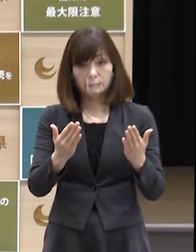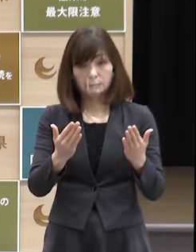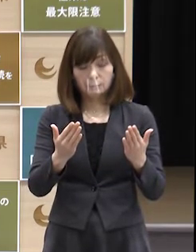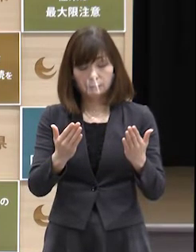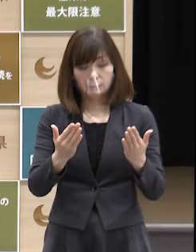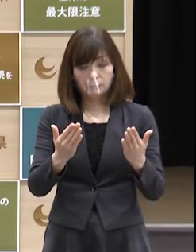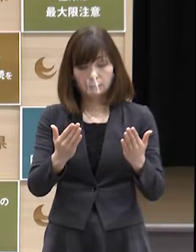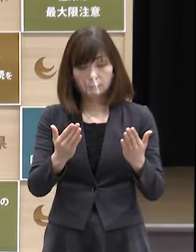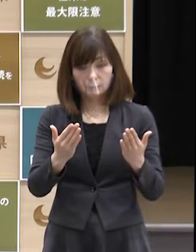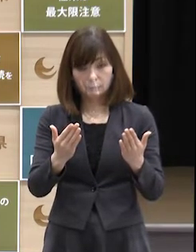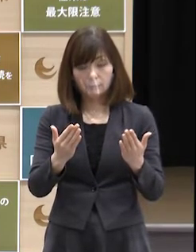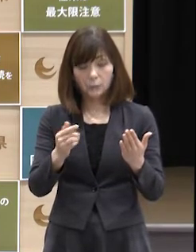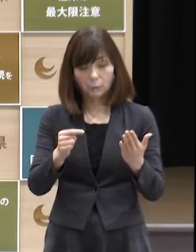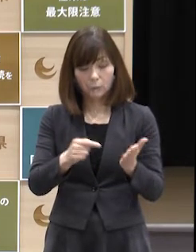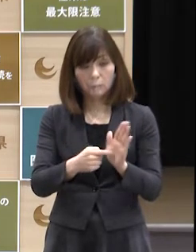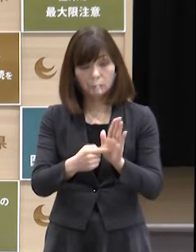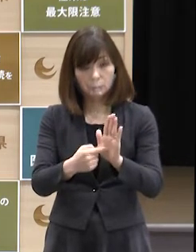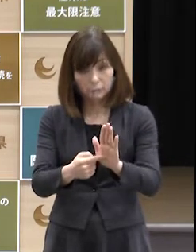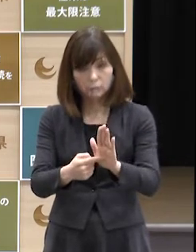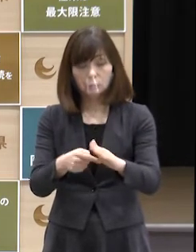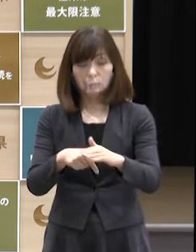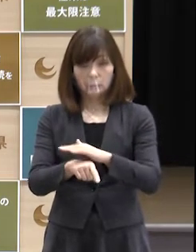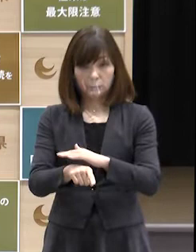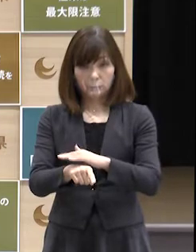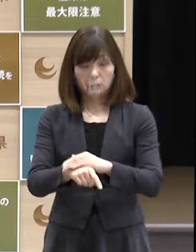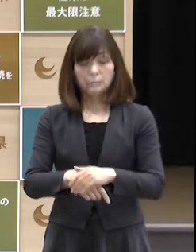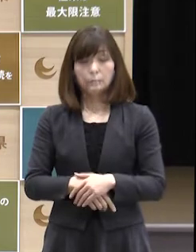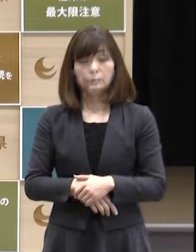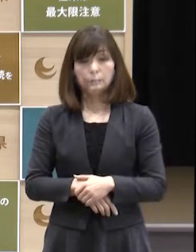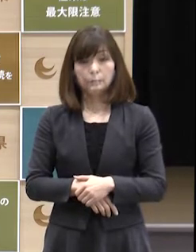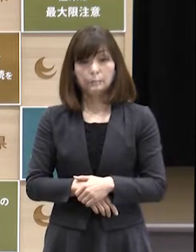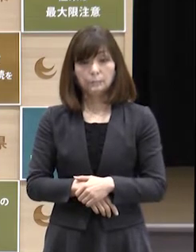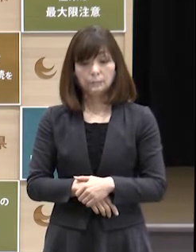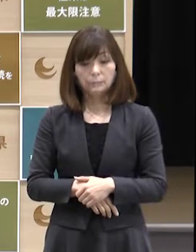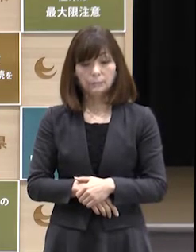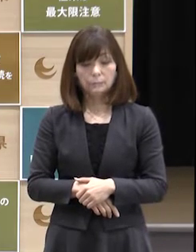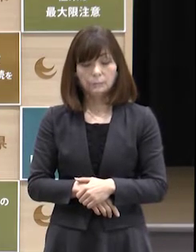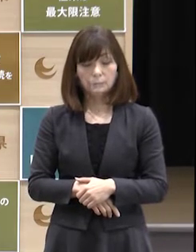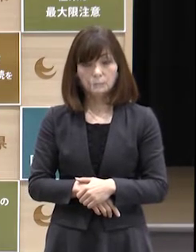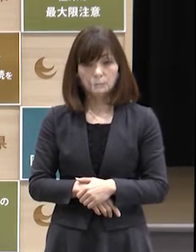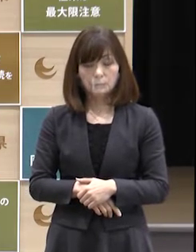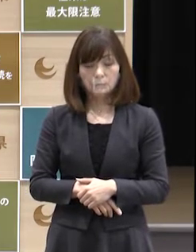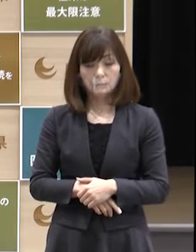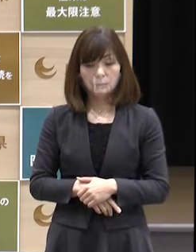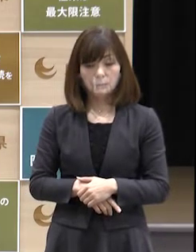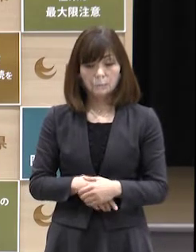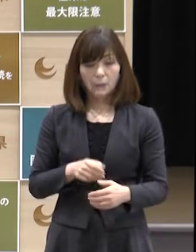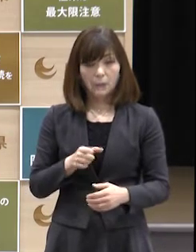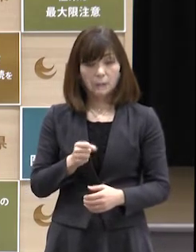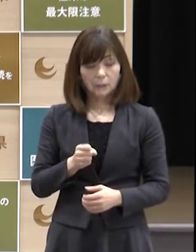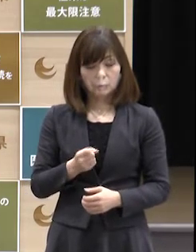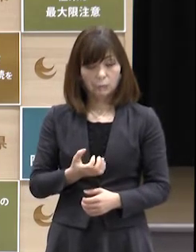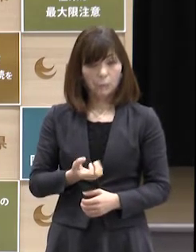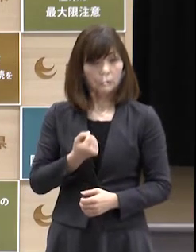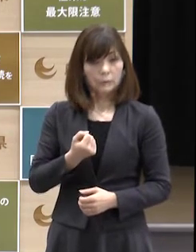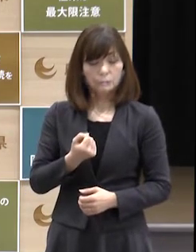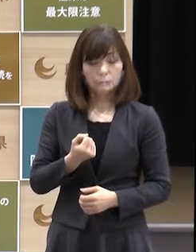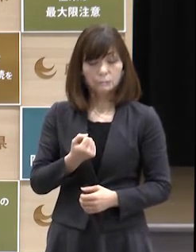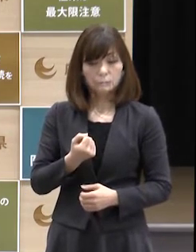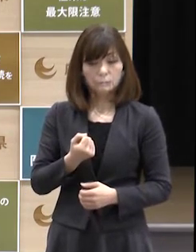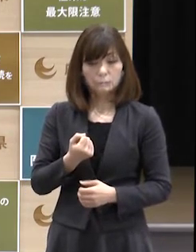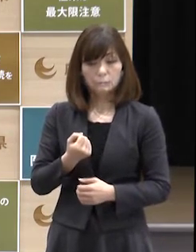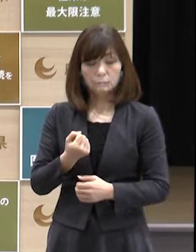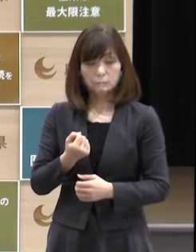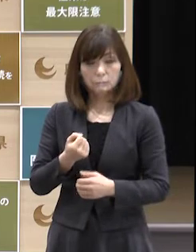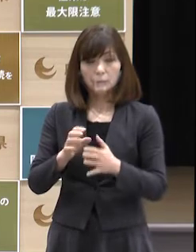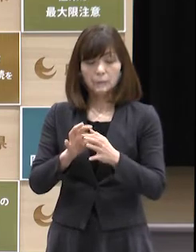証明しているということだと思います。つまり、ある程度核抑止力っていうのは本当に使うぞっていう脅しにならないと抑止力